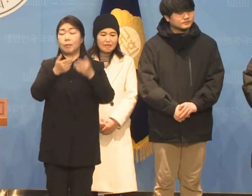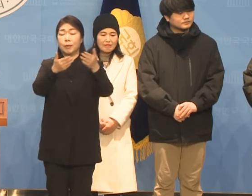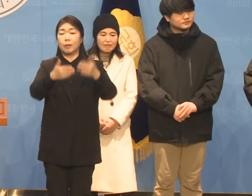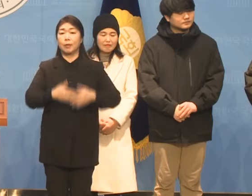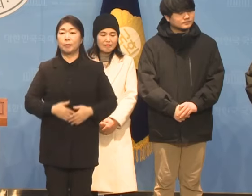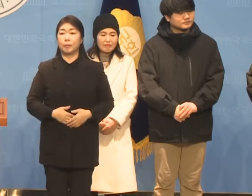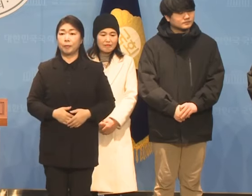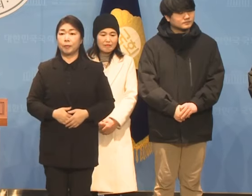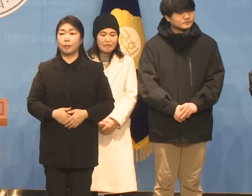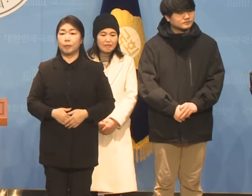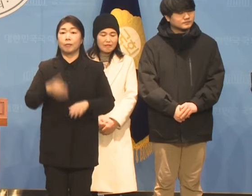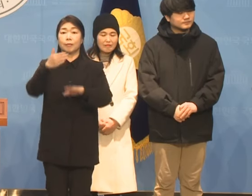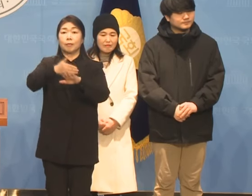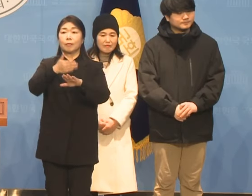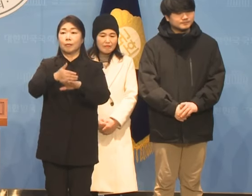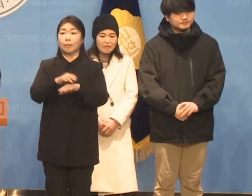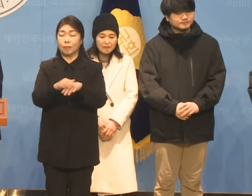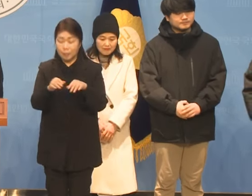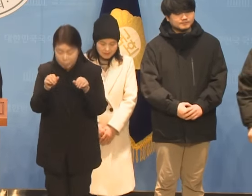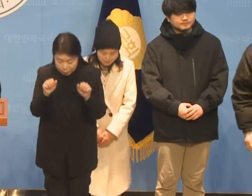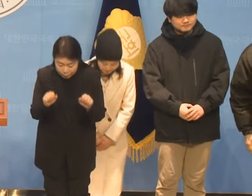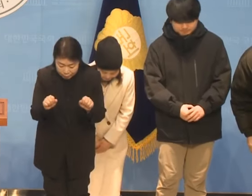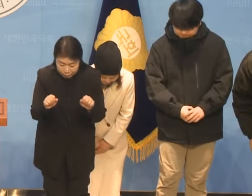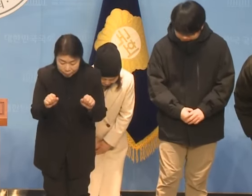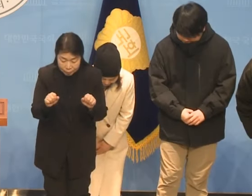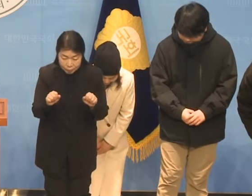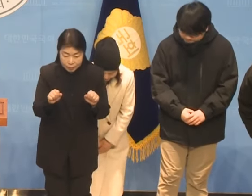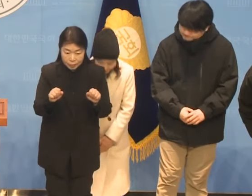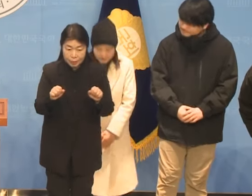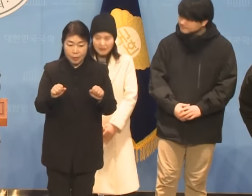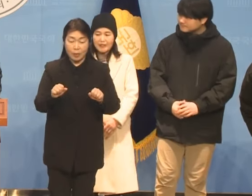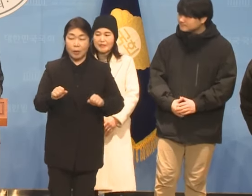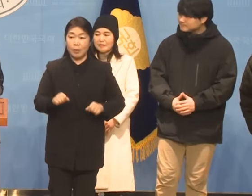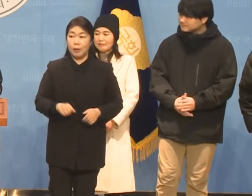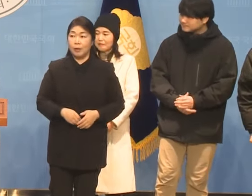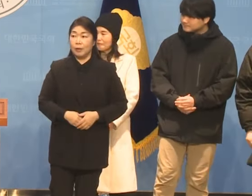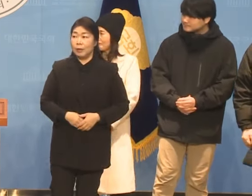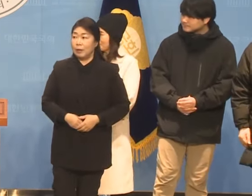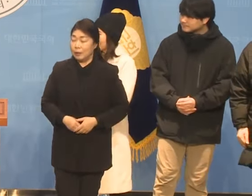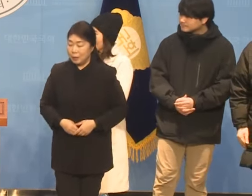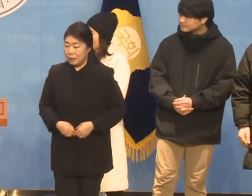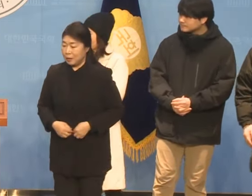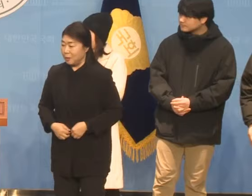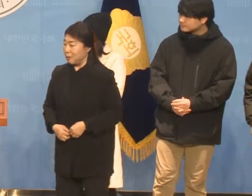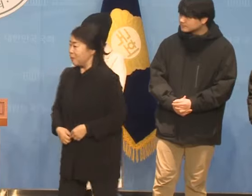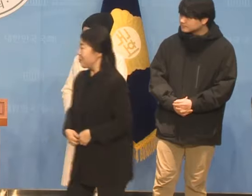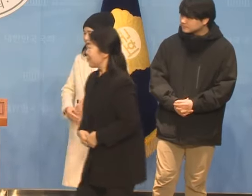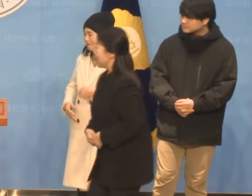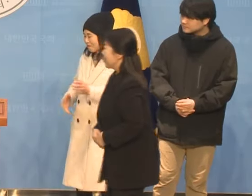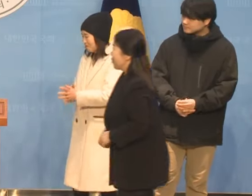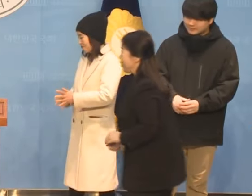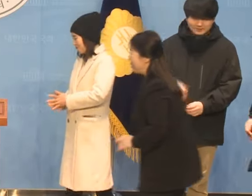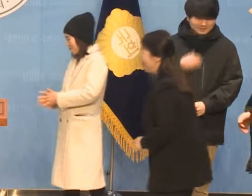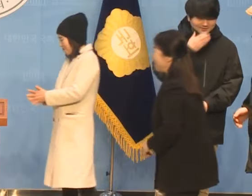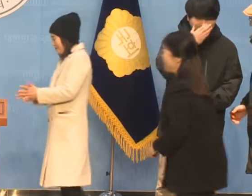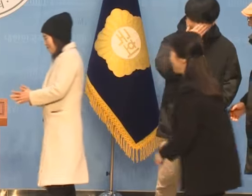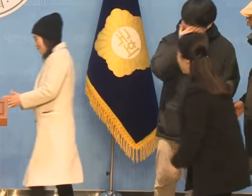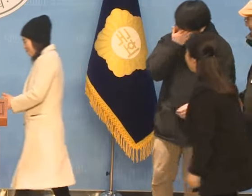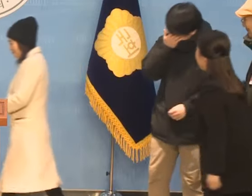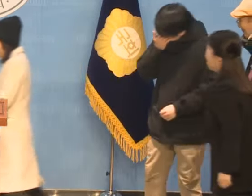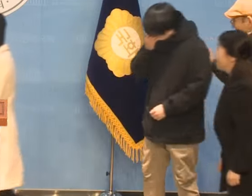말씀을 드립니다. 고맙습니다. 감사합니다. 가자 가자 유승희 화이팅! 화이팅!